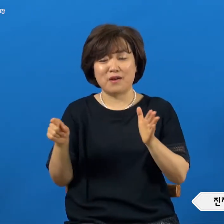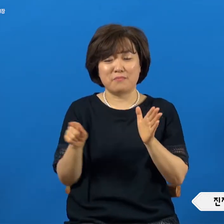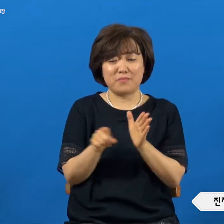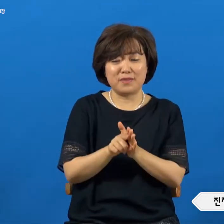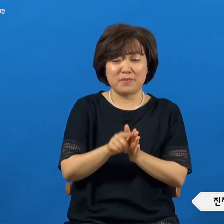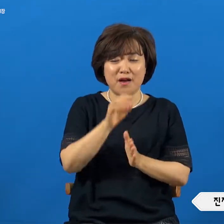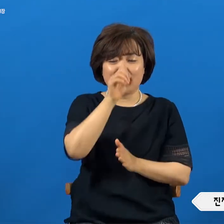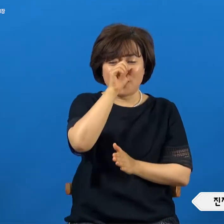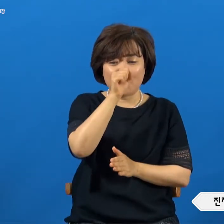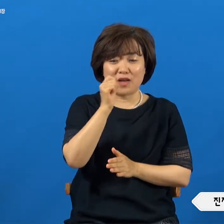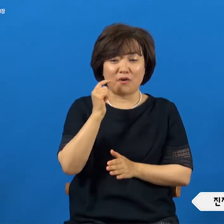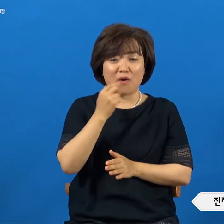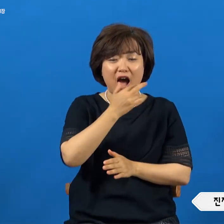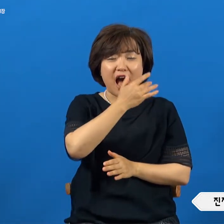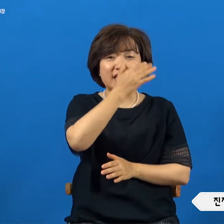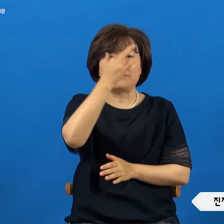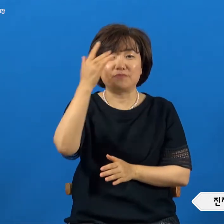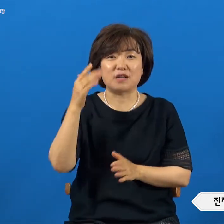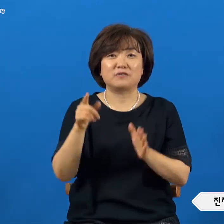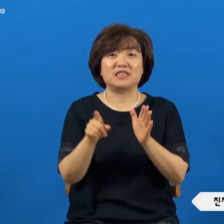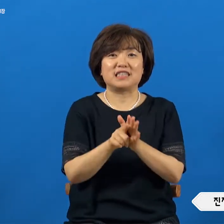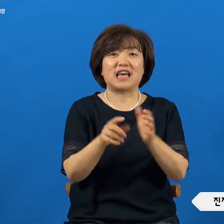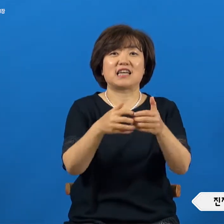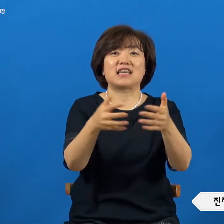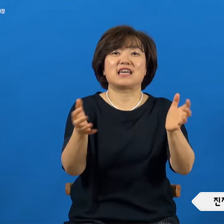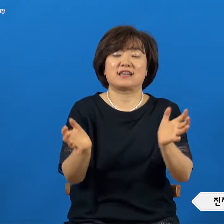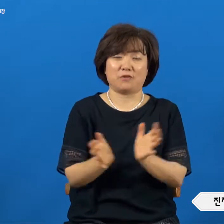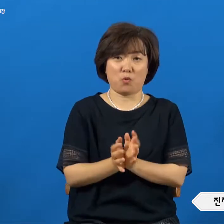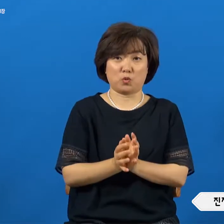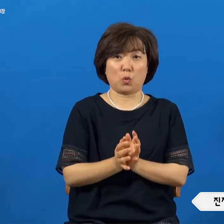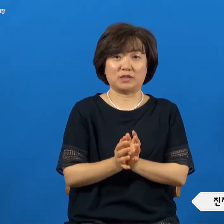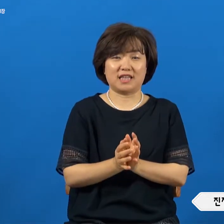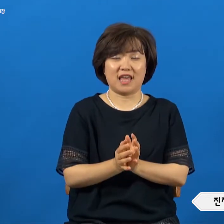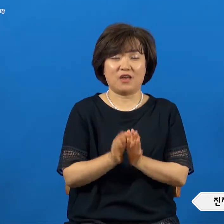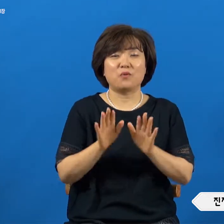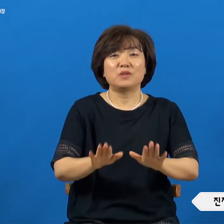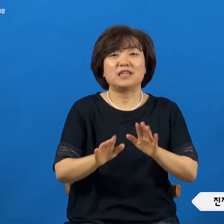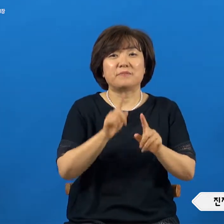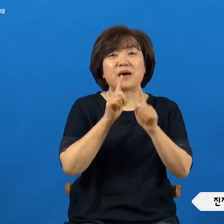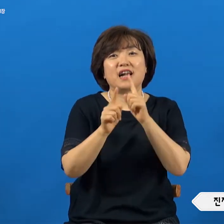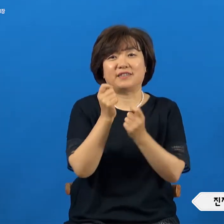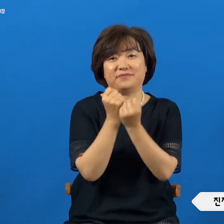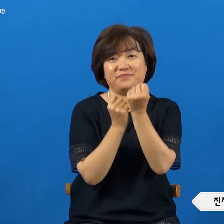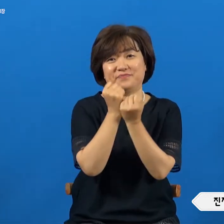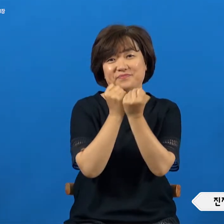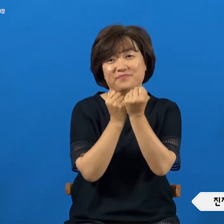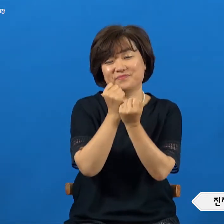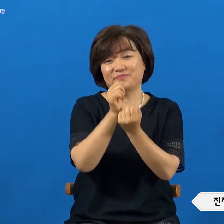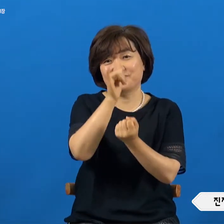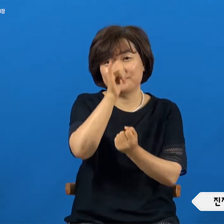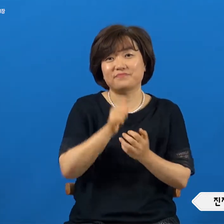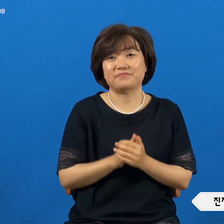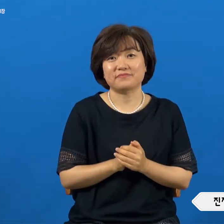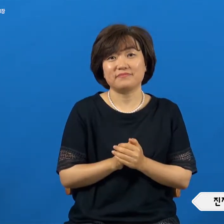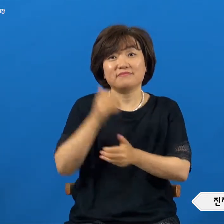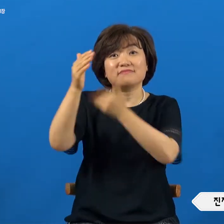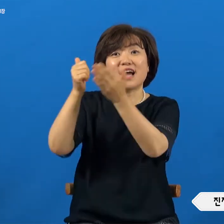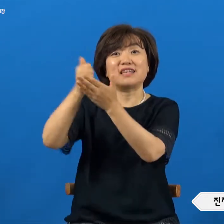오늘 성경은 우리에게 설명합니다. 이것이 하나님이 우리에게 주시기를 원하시는